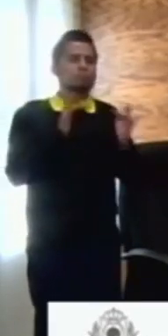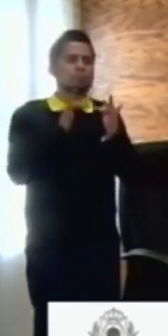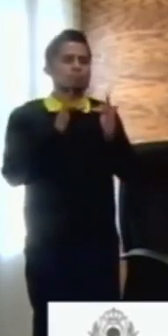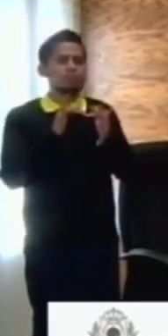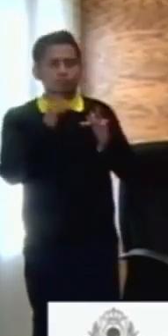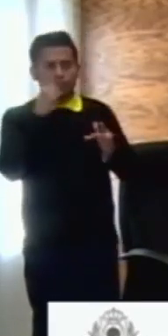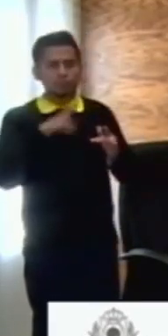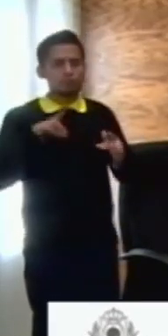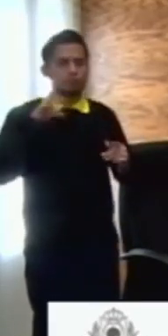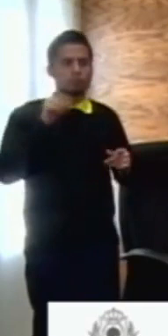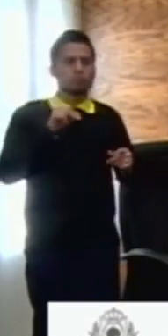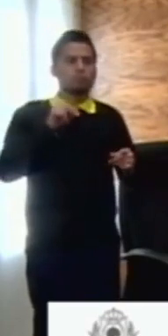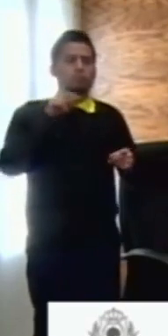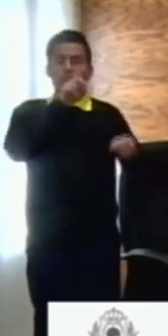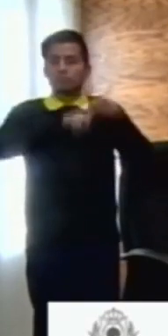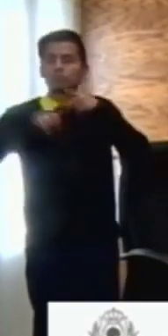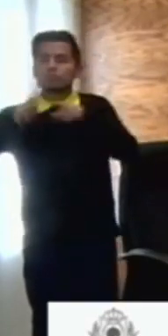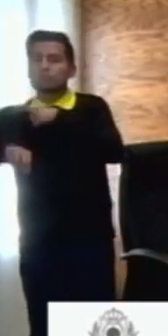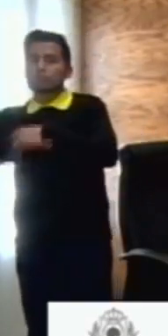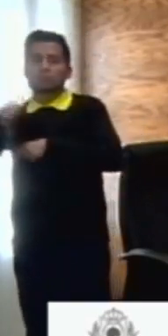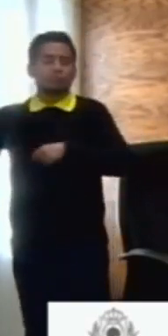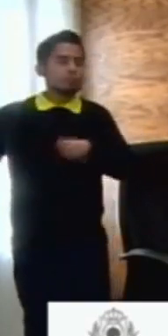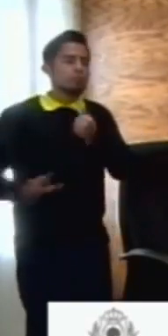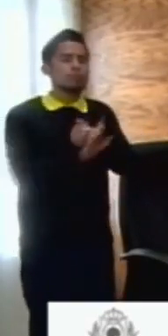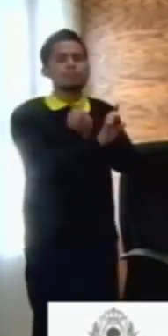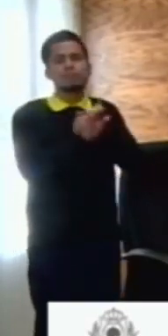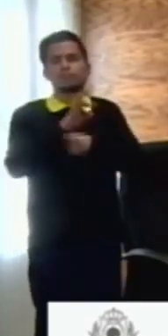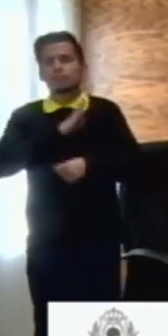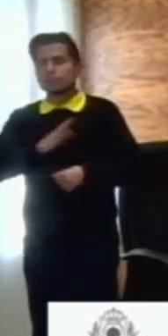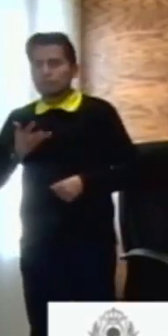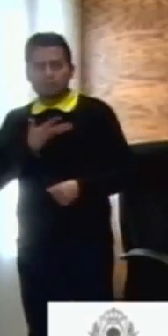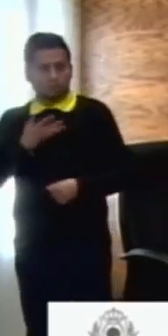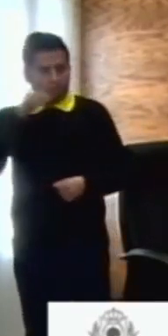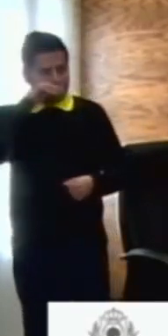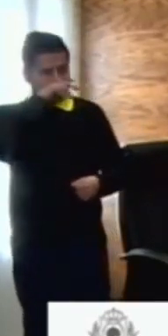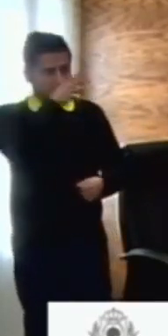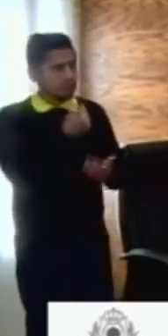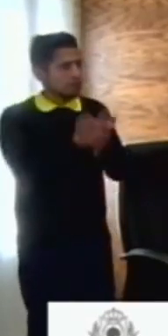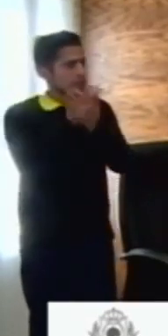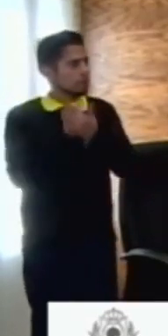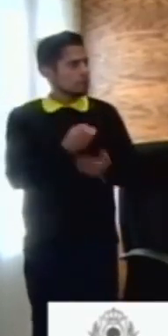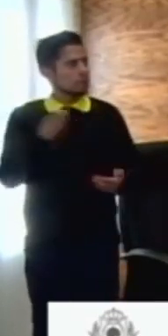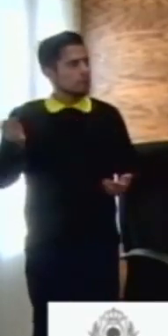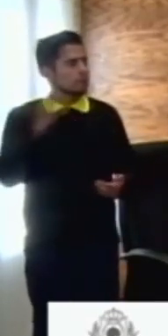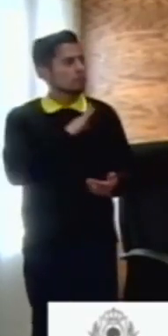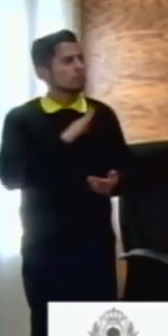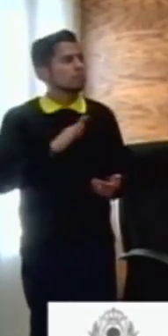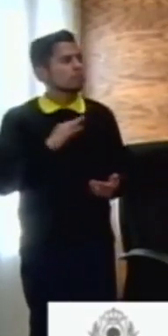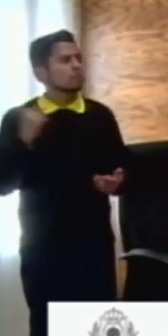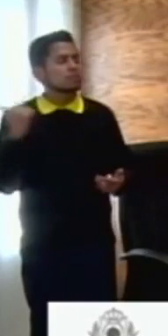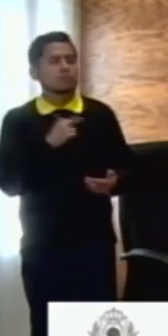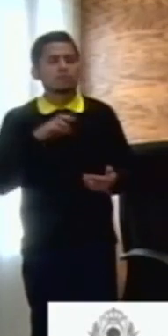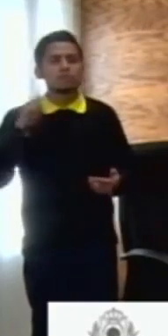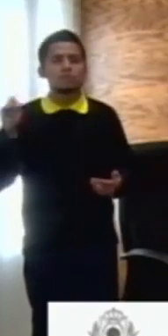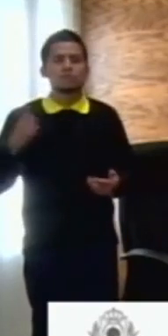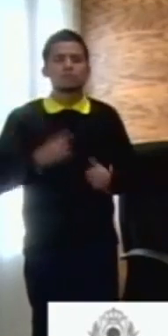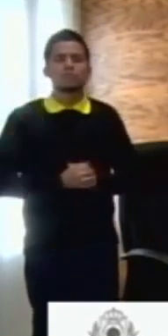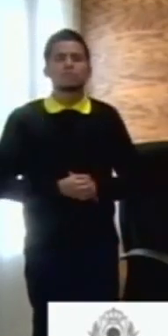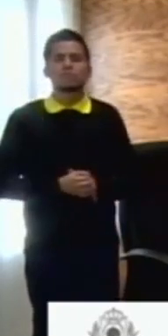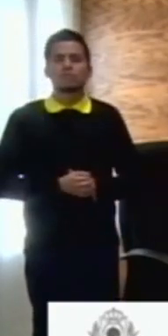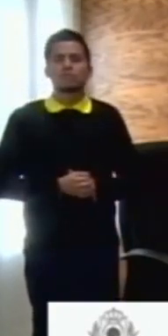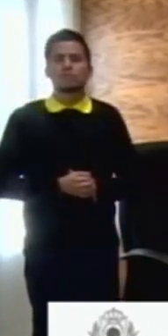para no tronar tuberías Entonces esto es esperemos que pueda ser pronto